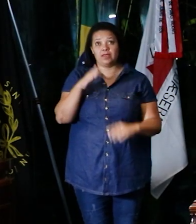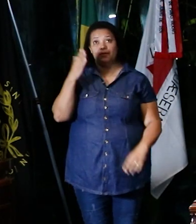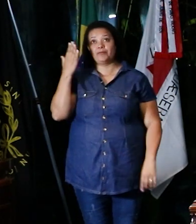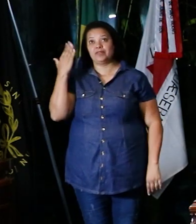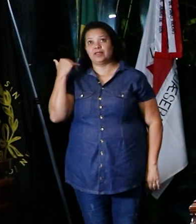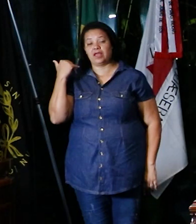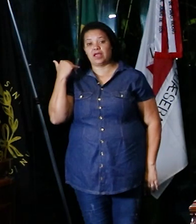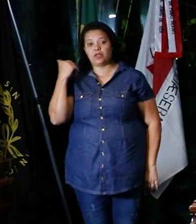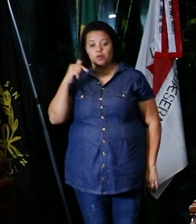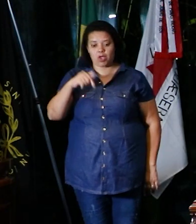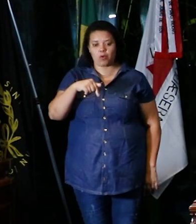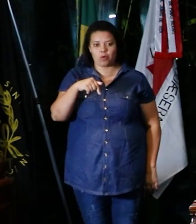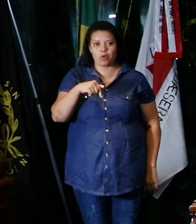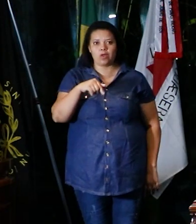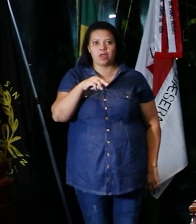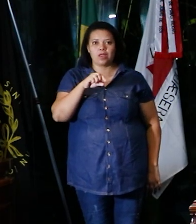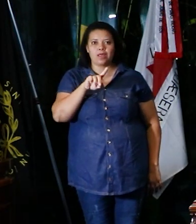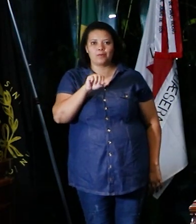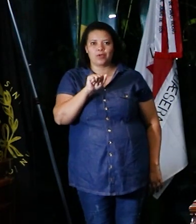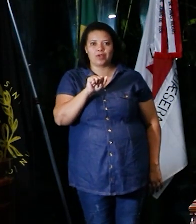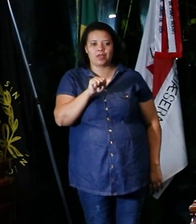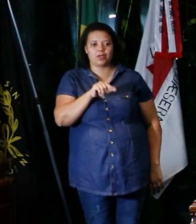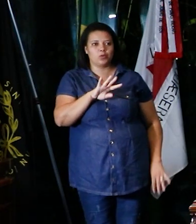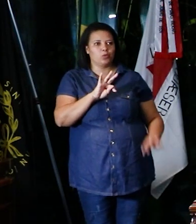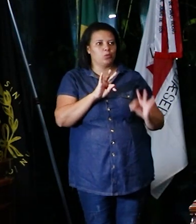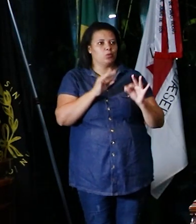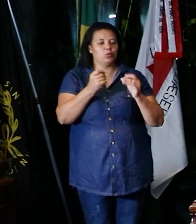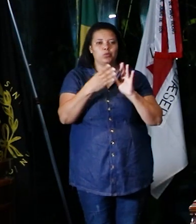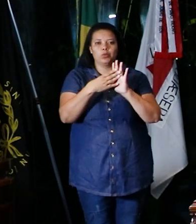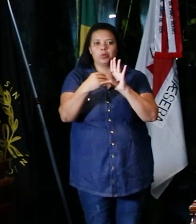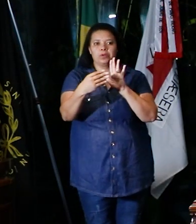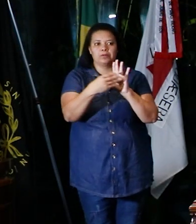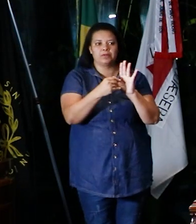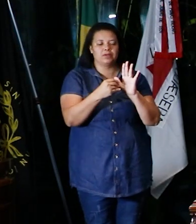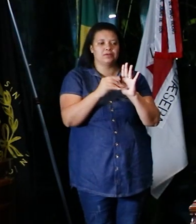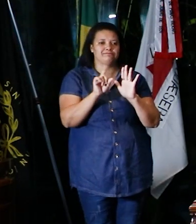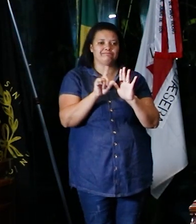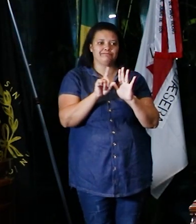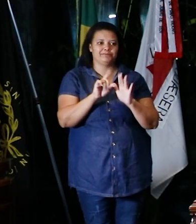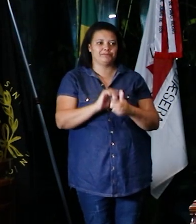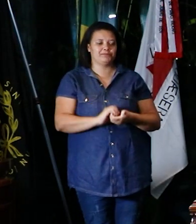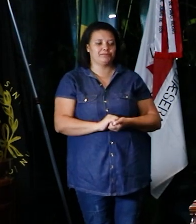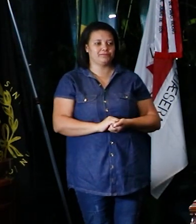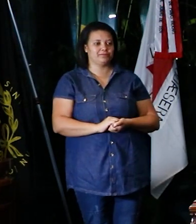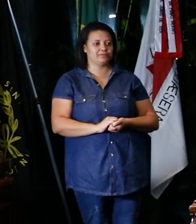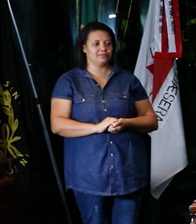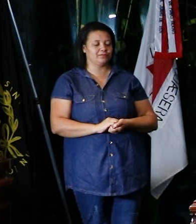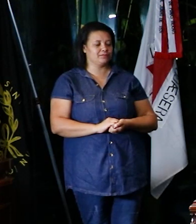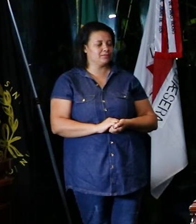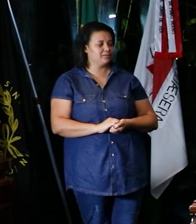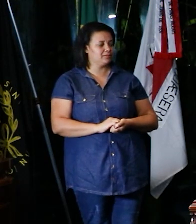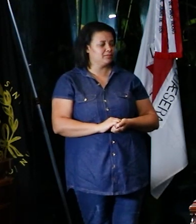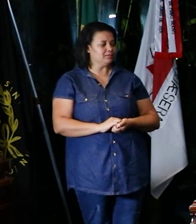é da moda. Aliás, a moda, ele também fala uma coisa interessante da moda.